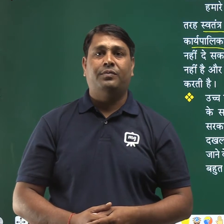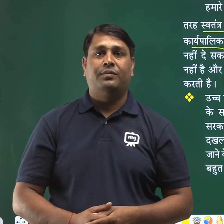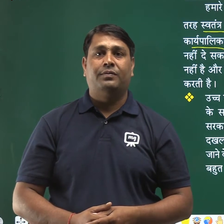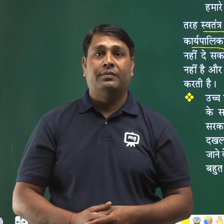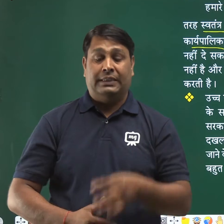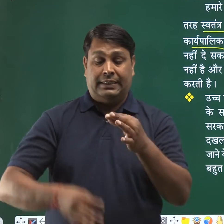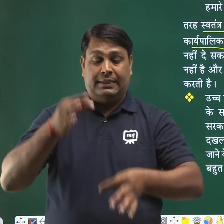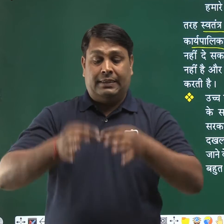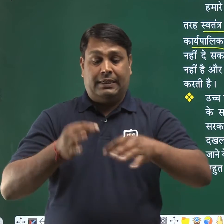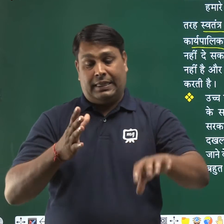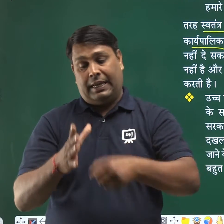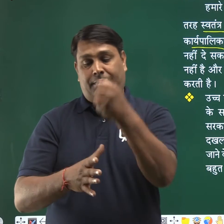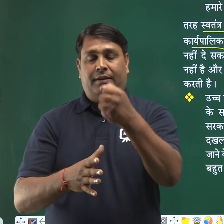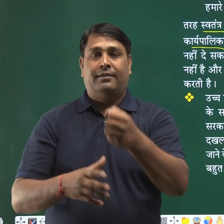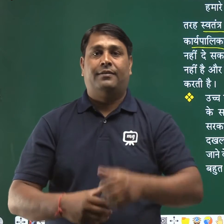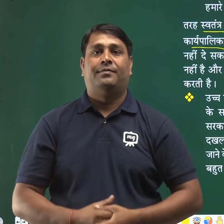न्यायपालिका के